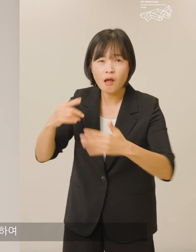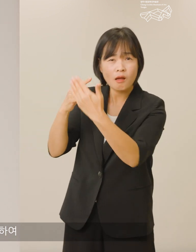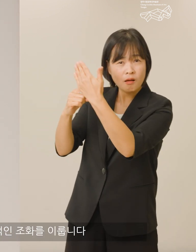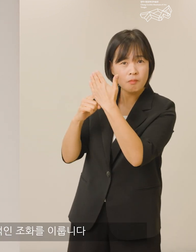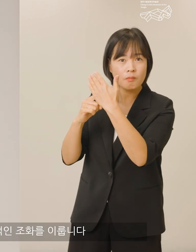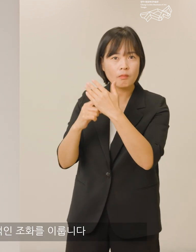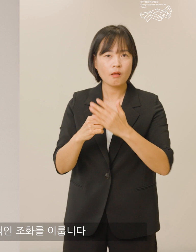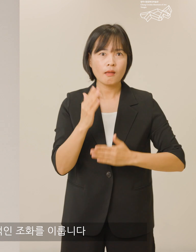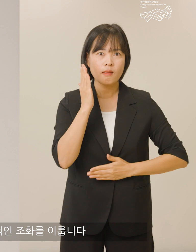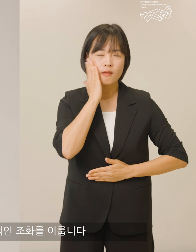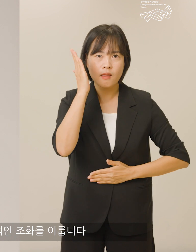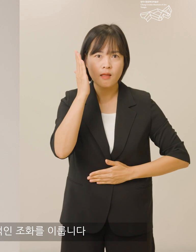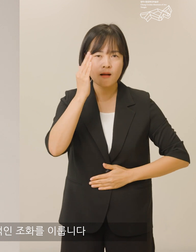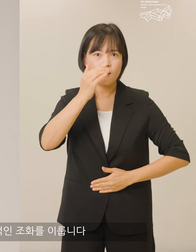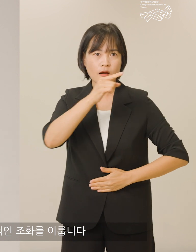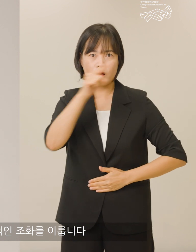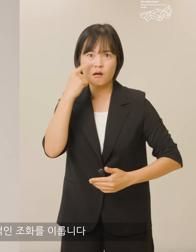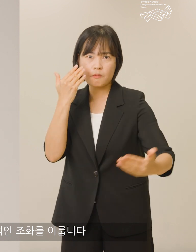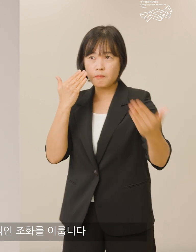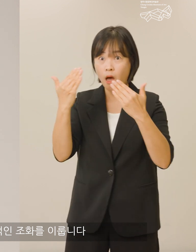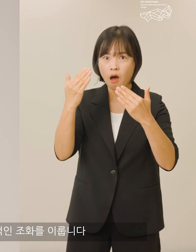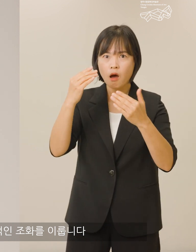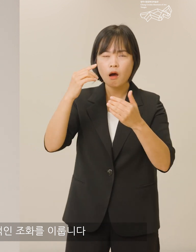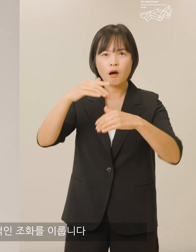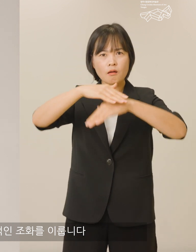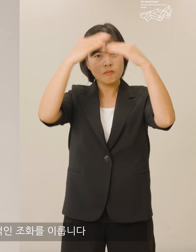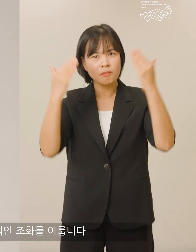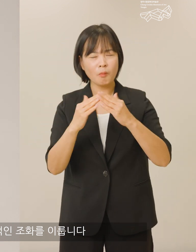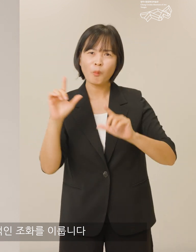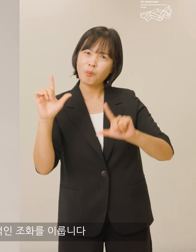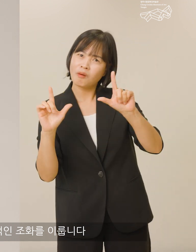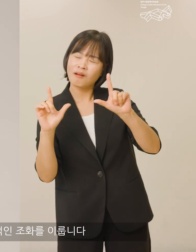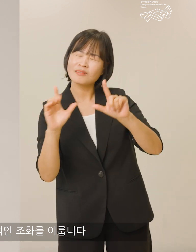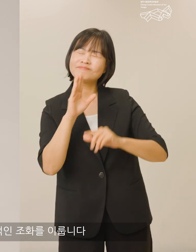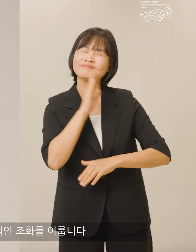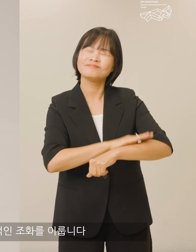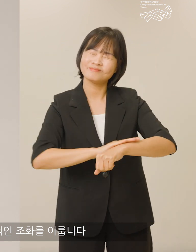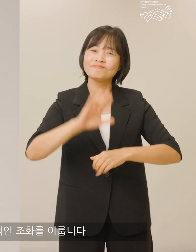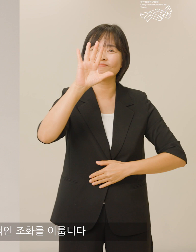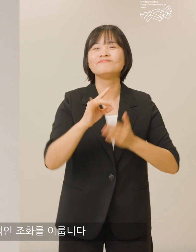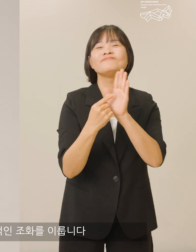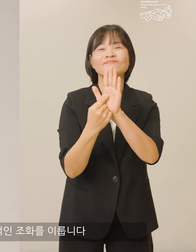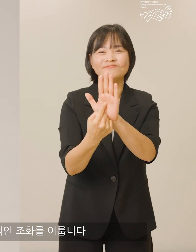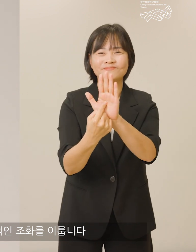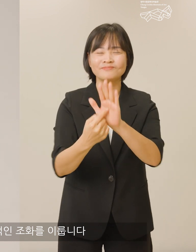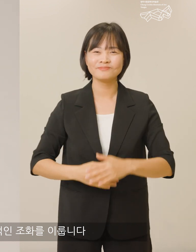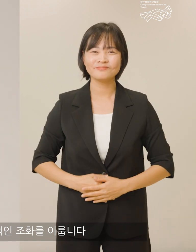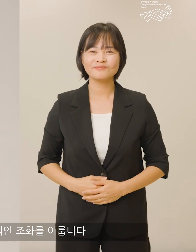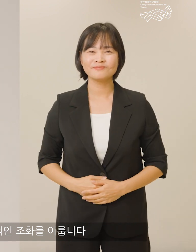표현하여 짙은 초록색과 대비를 주면서 화면의 전체적인 조화를 이룹니다.